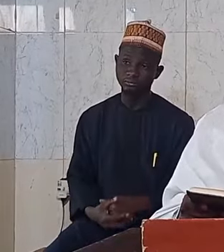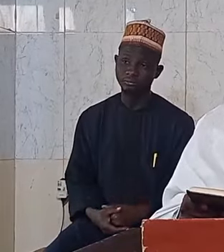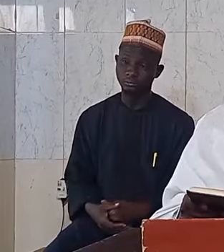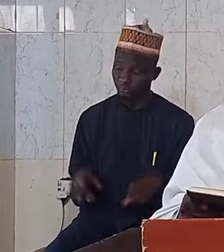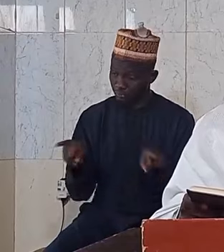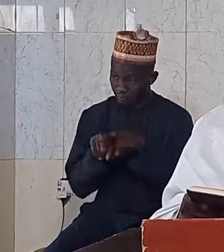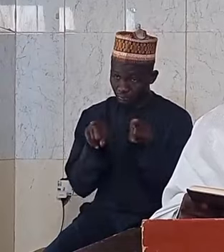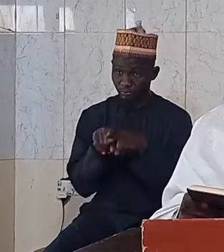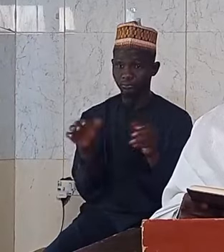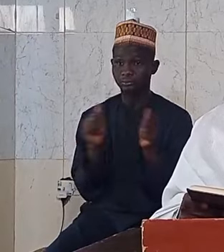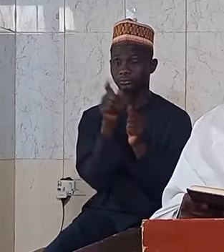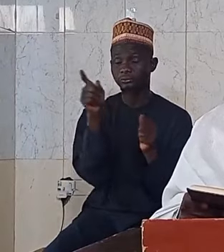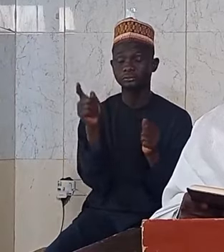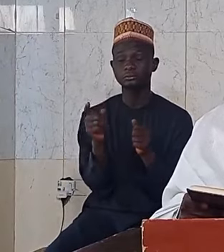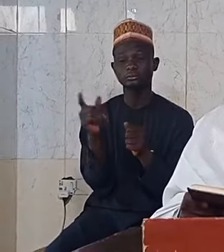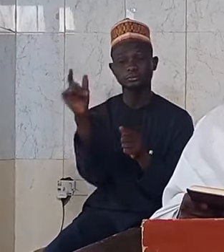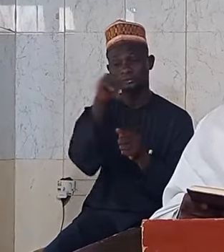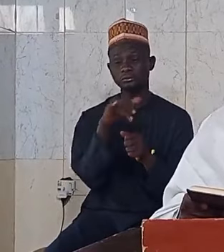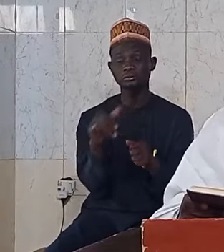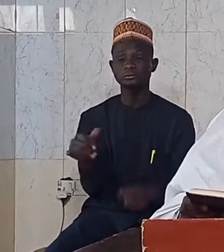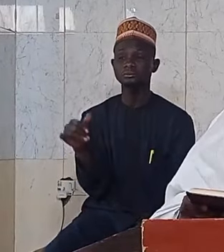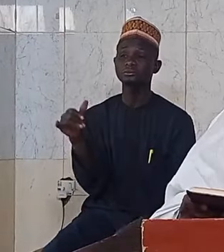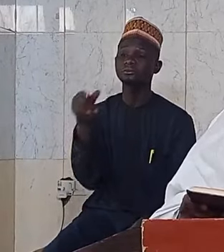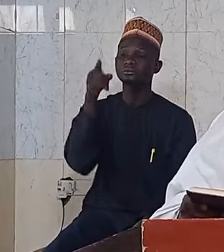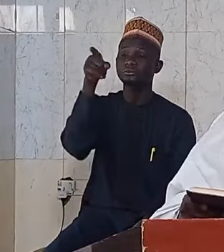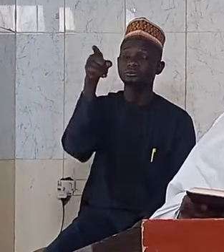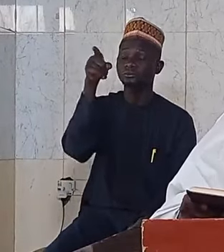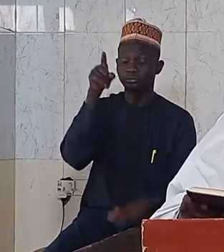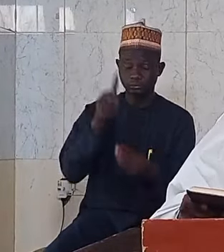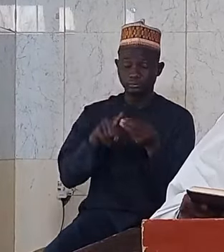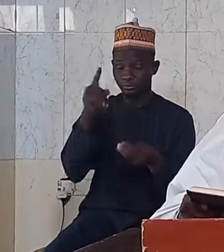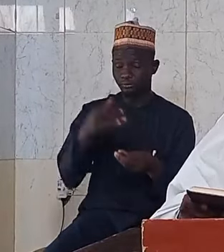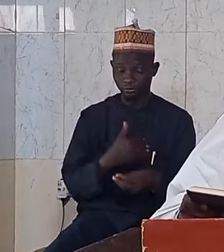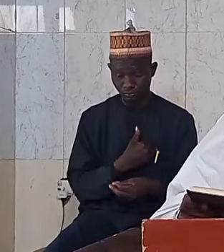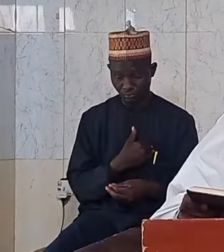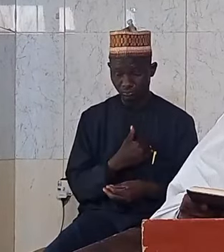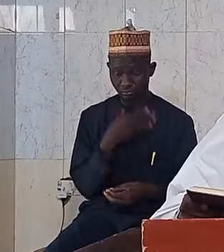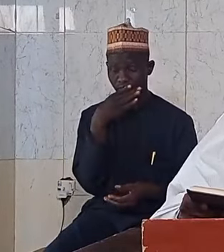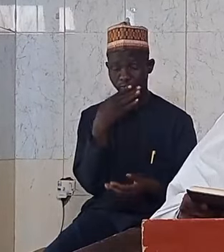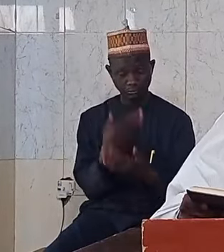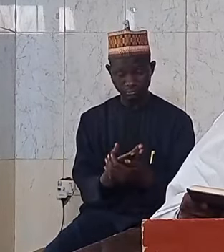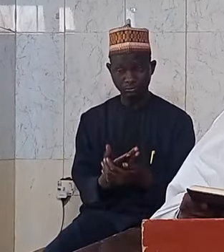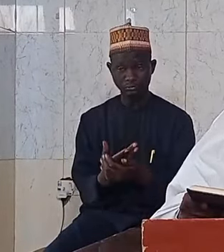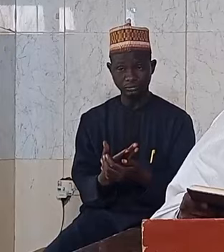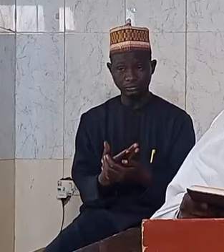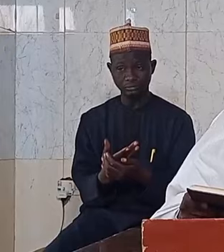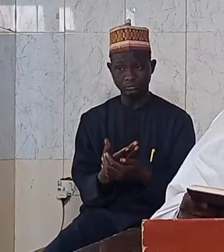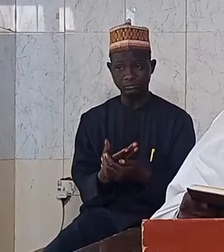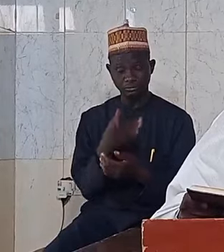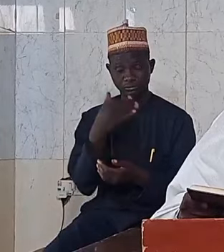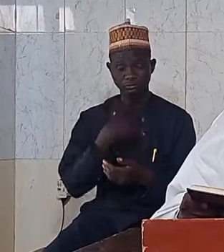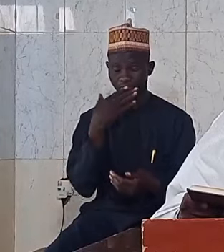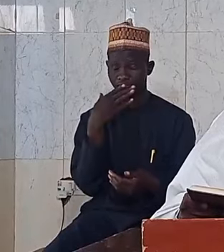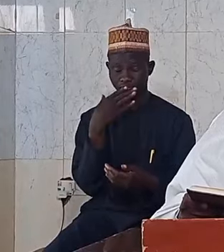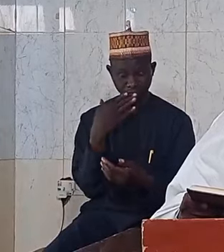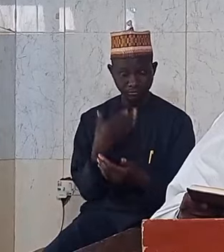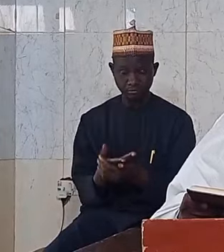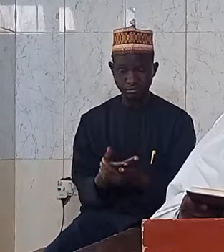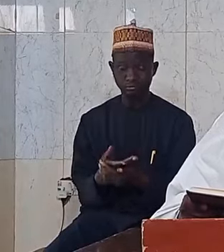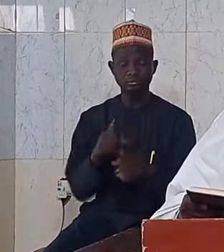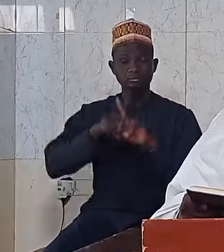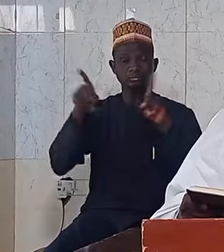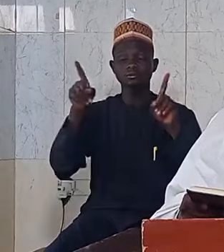an fahimta watarjuna min Allahi ma la yarju amma ku bambancin da ku da ku da su bambancin ku